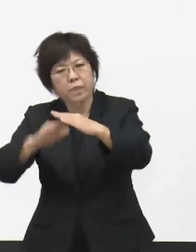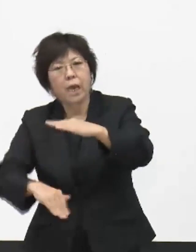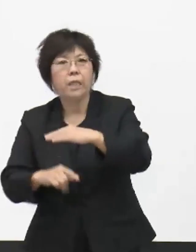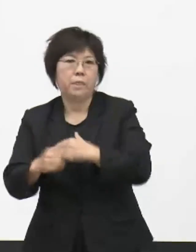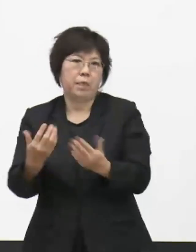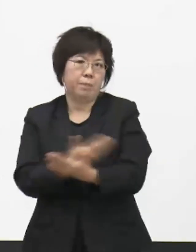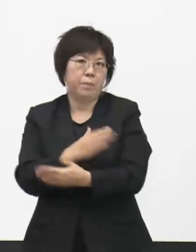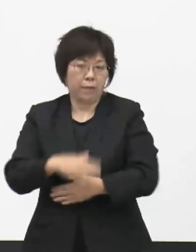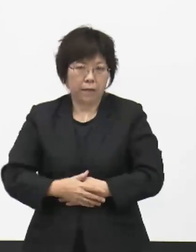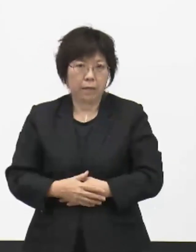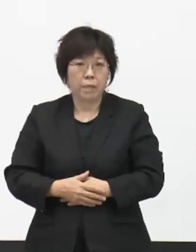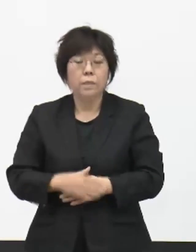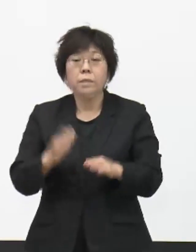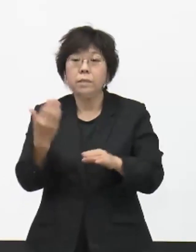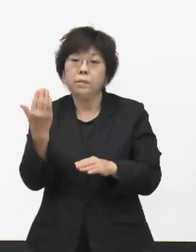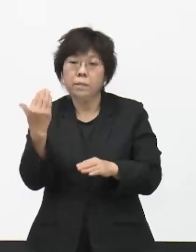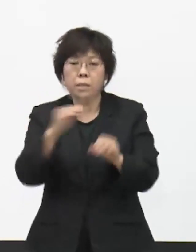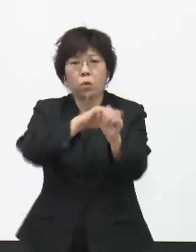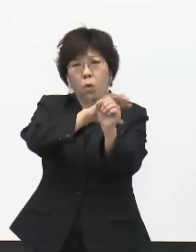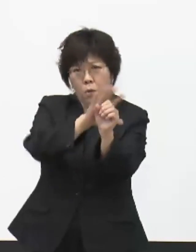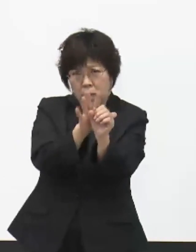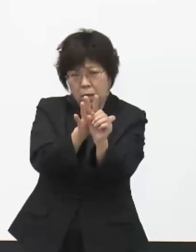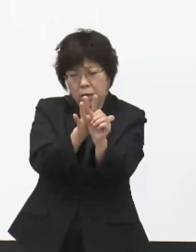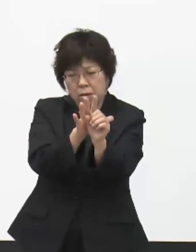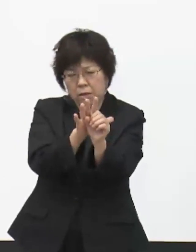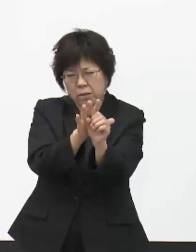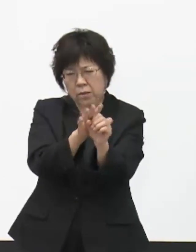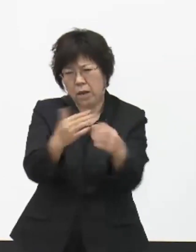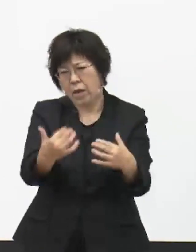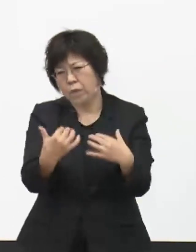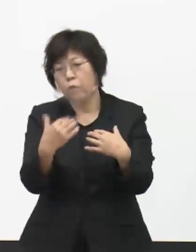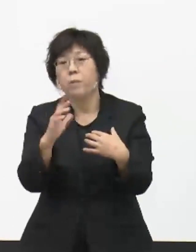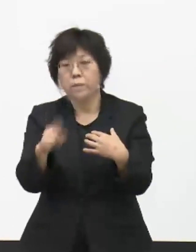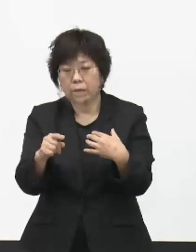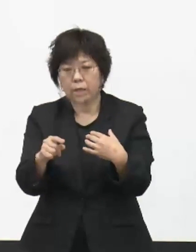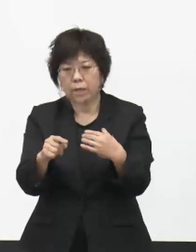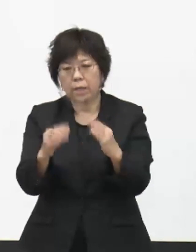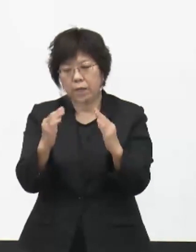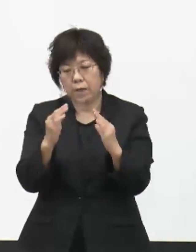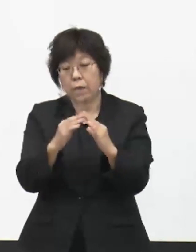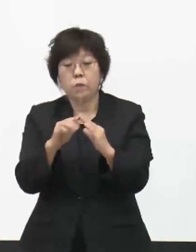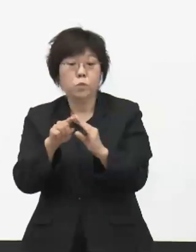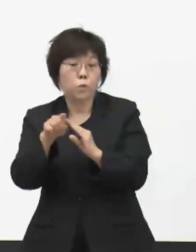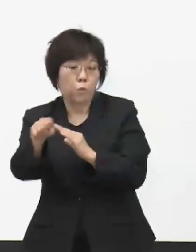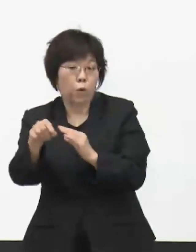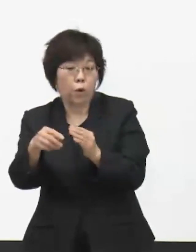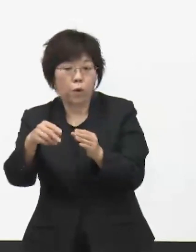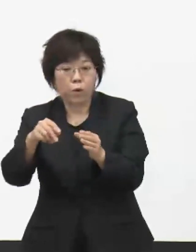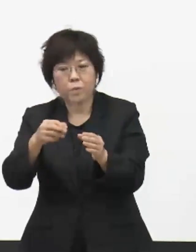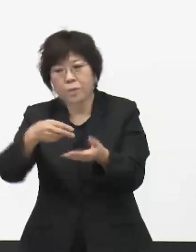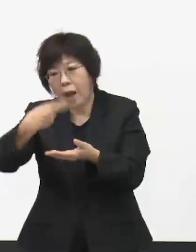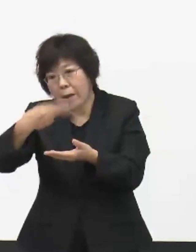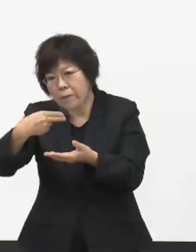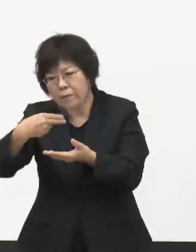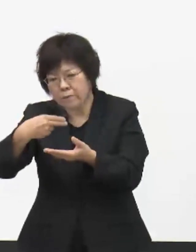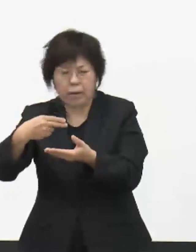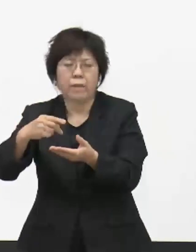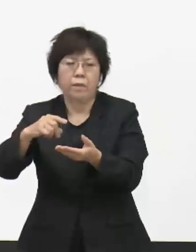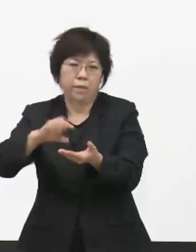さらに新型コロナウイルスの影響もあり、外食を中心にお米の消費が減少